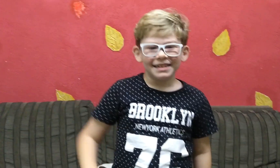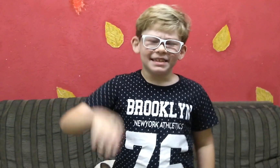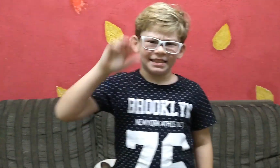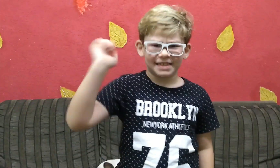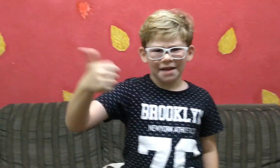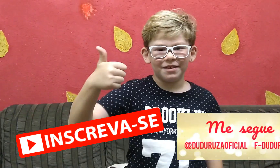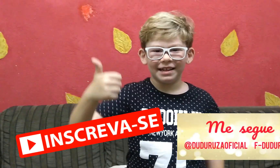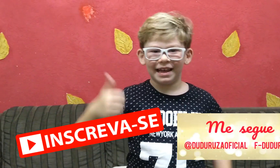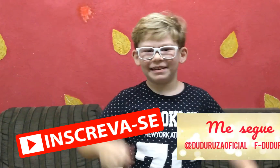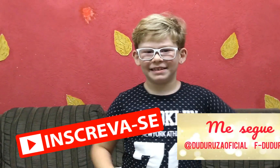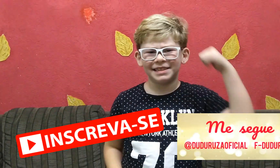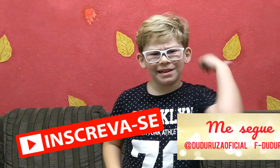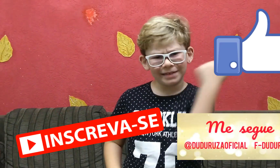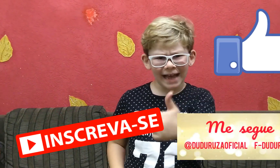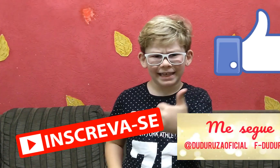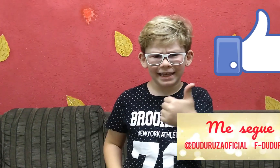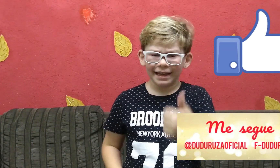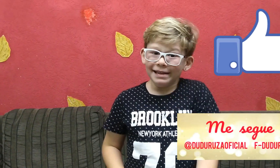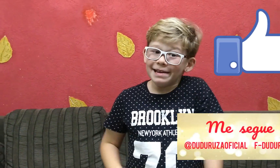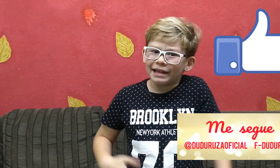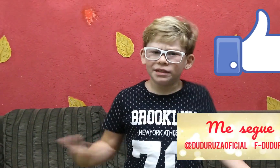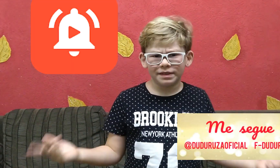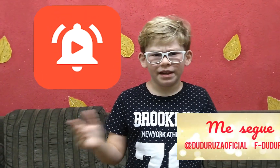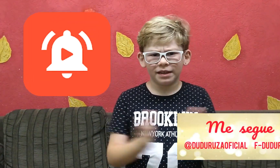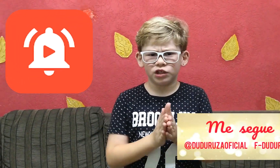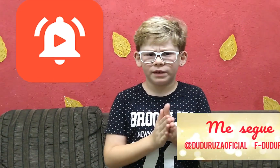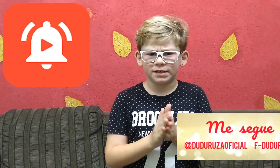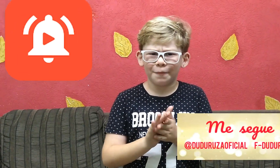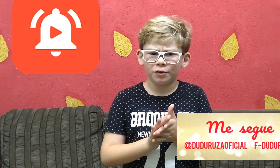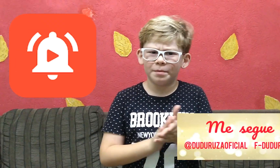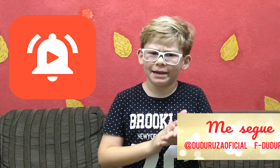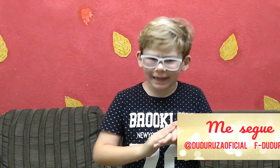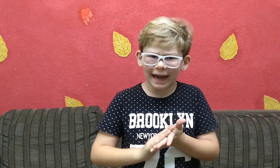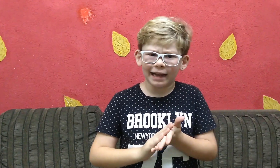Se inscreve no canal, deixe seu like E ative o sininho da notificação pra não ver nada